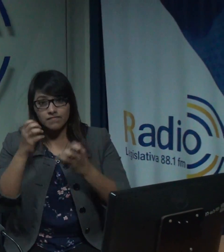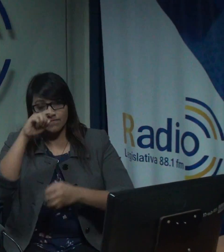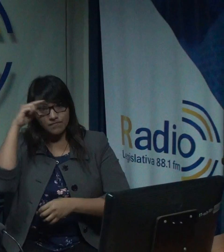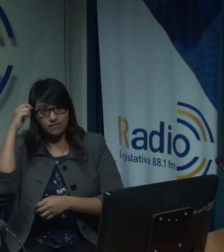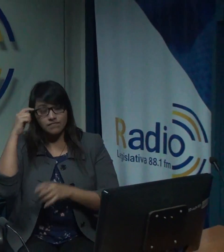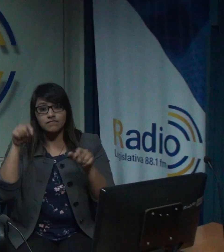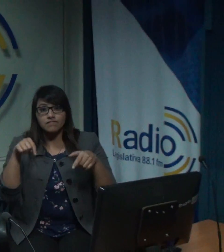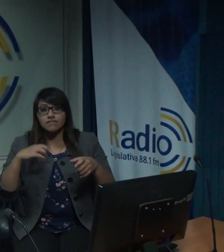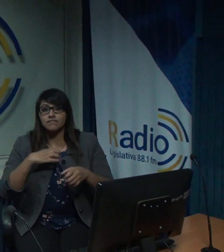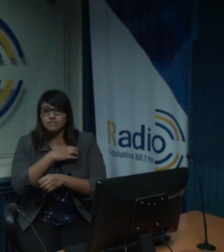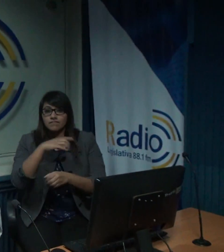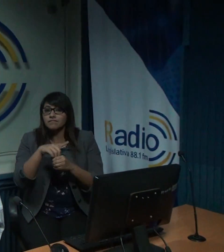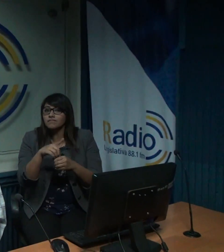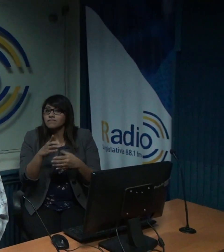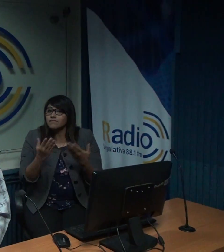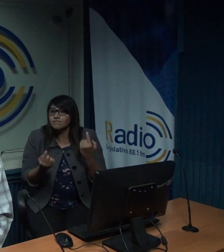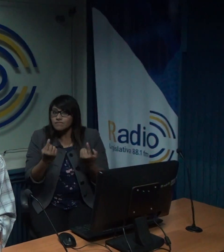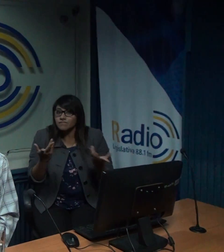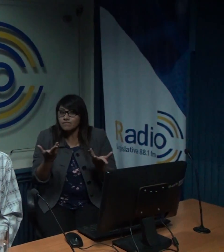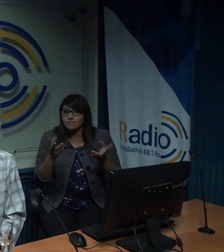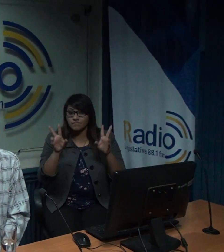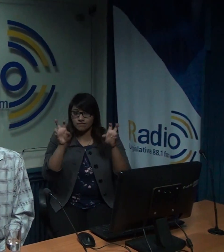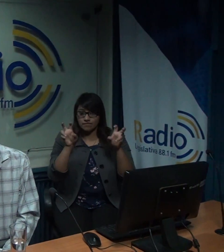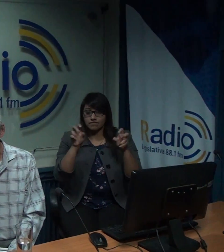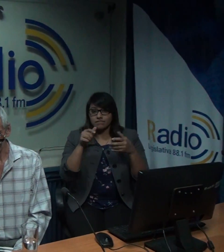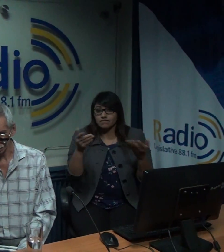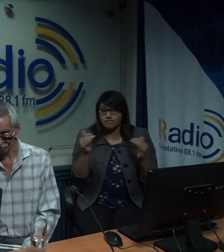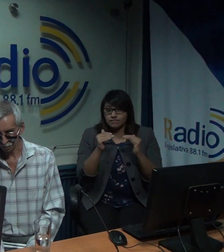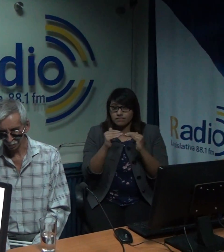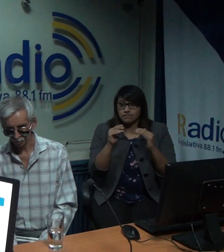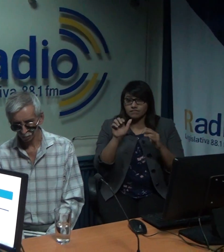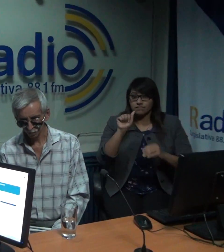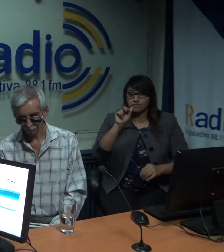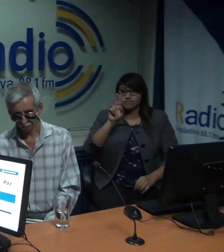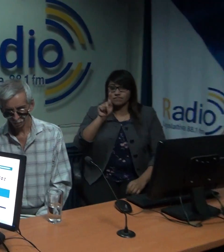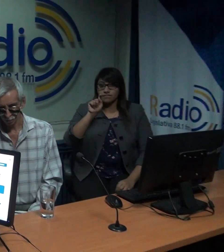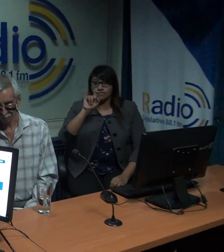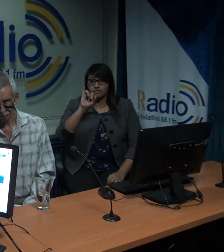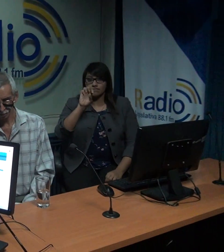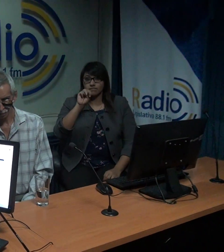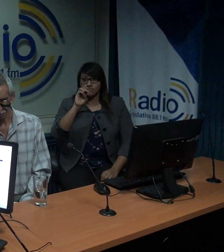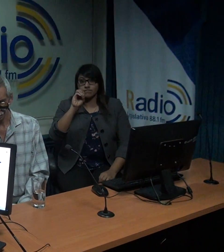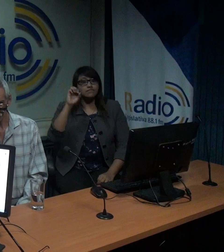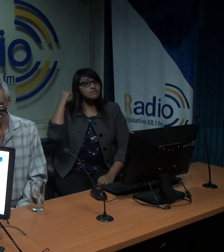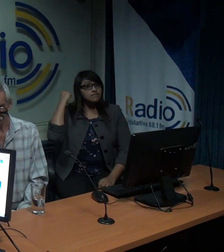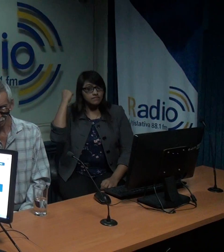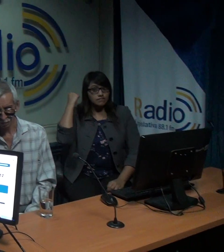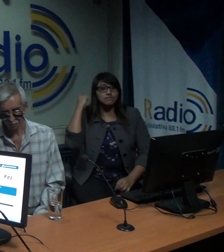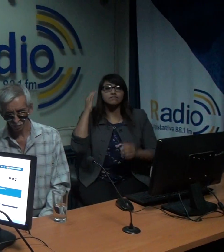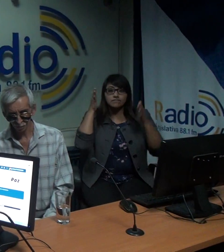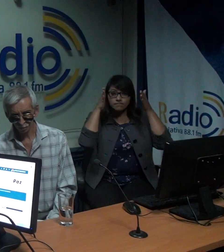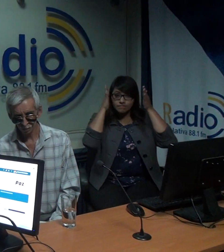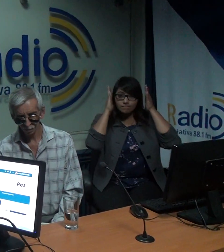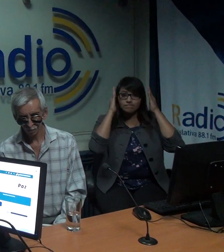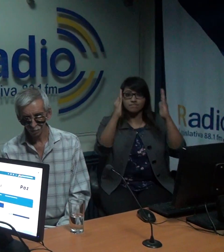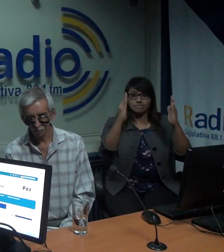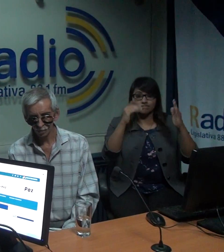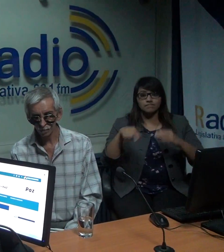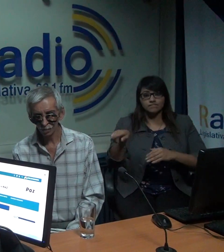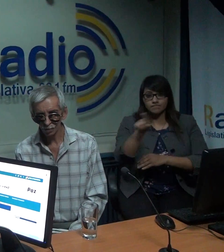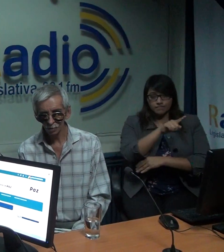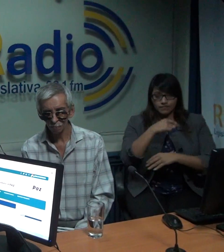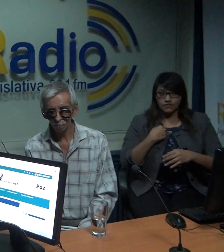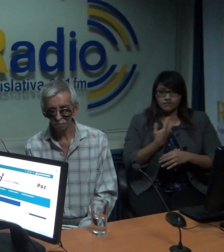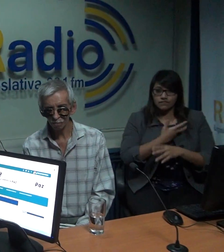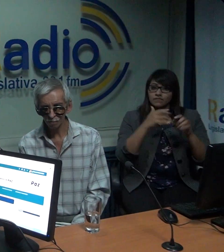que realiza el CONA-IPD, sobre el trastorno también del autismo. Es importante que pongan muchísima atención. Vamos a estar hablando